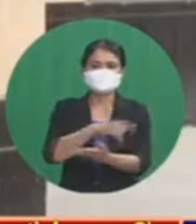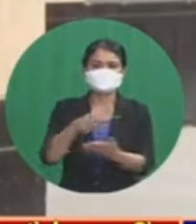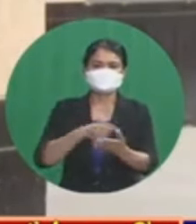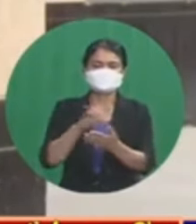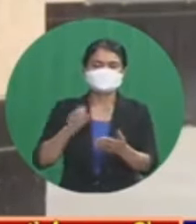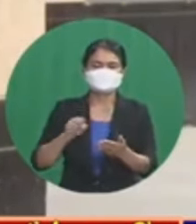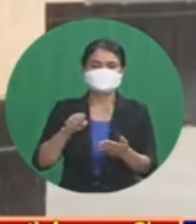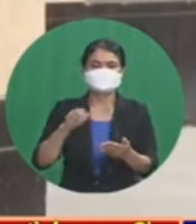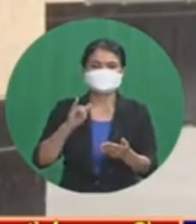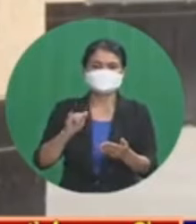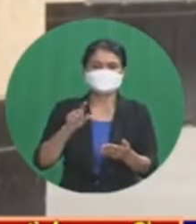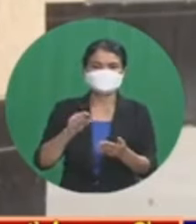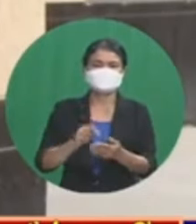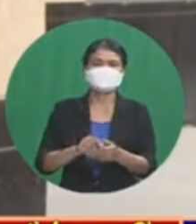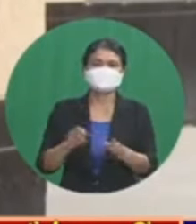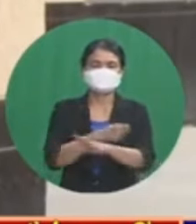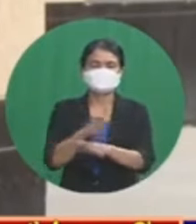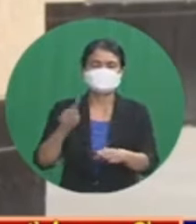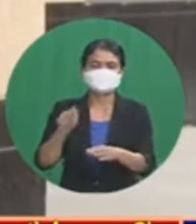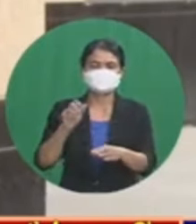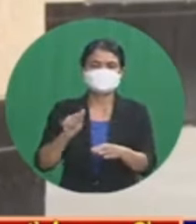Excel Energyនៃរដ្ឋមីសូដាកាសែដស្តាធីបាននិយាយថាស្ត្រីម្នាក់ក្នុងអាយុខ្ទង់